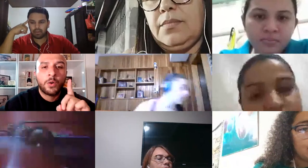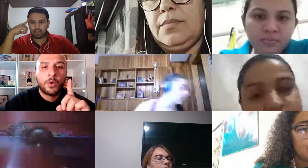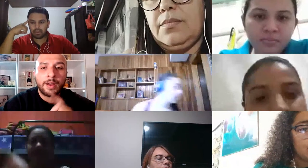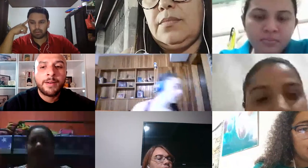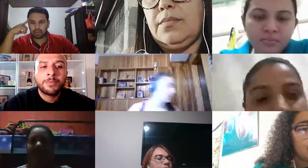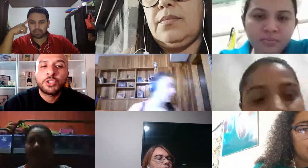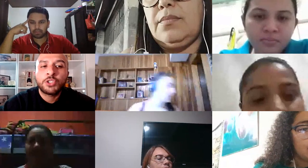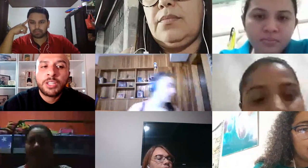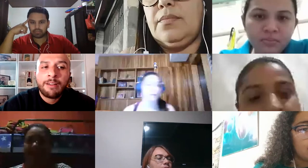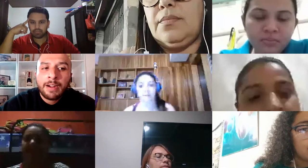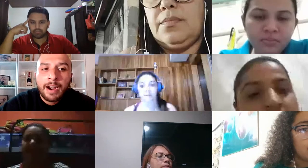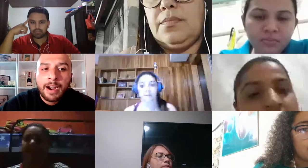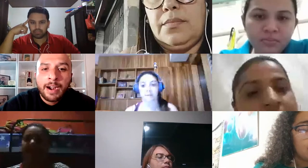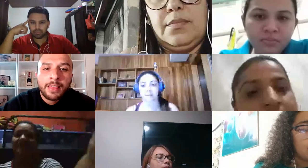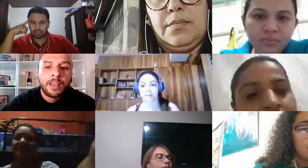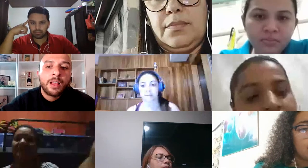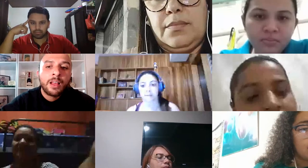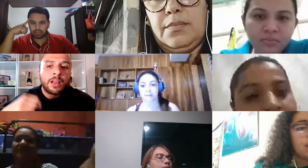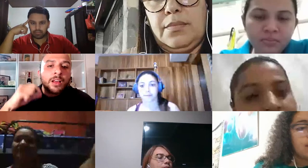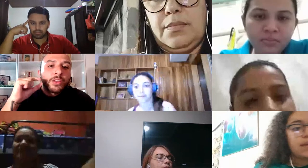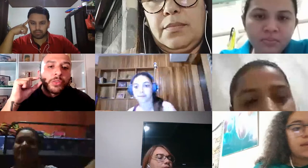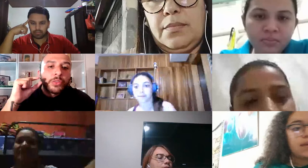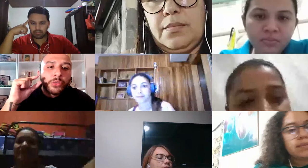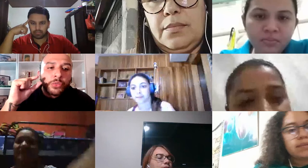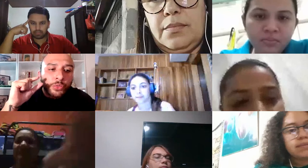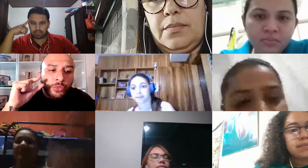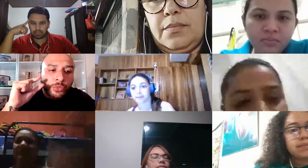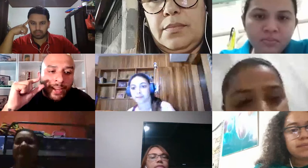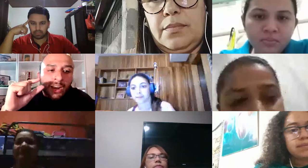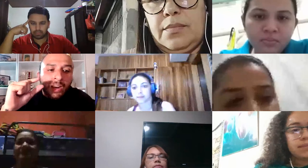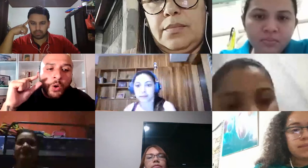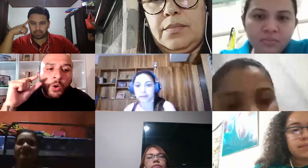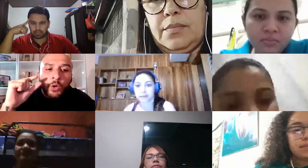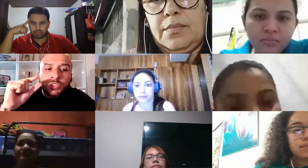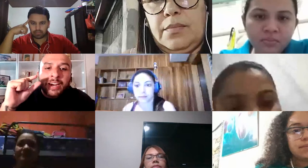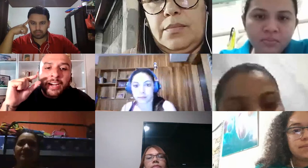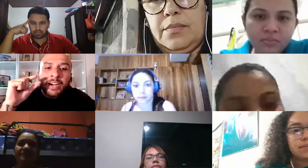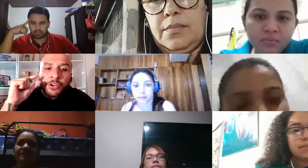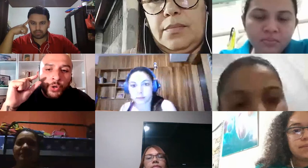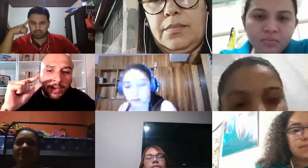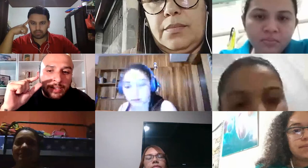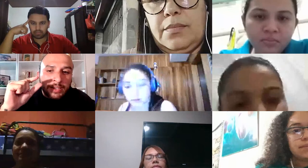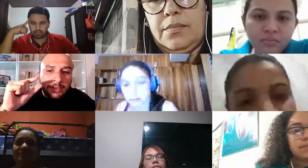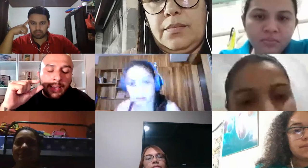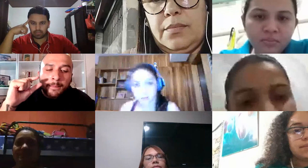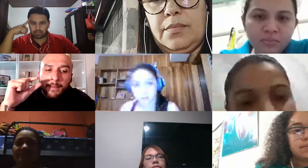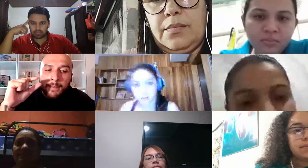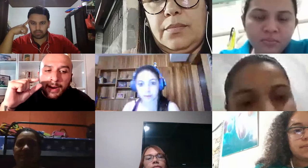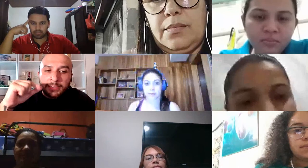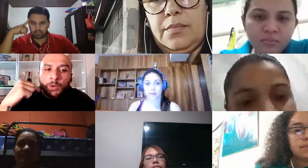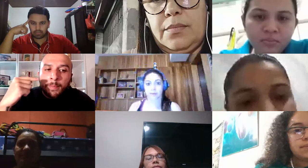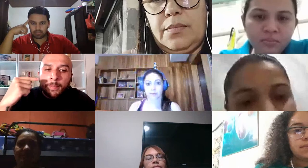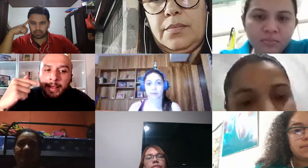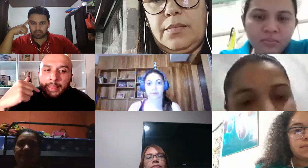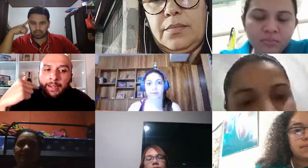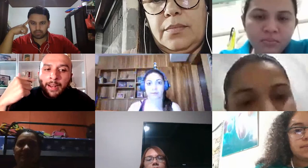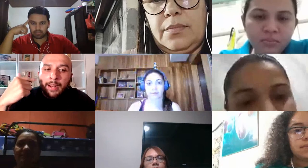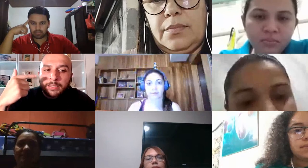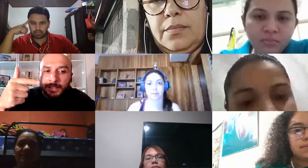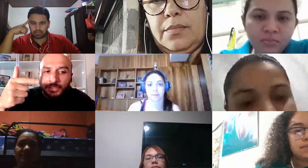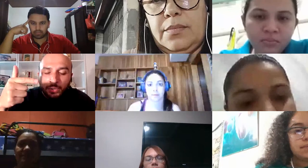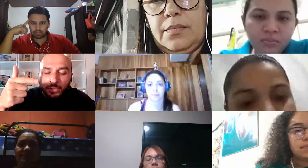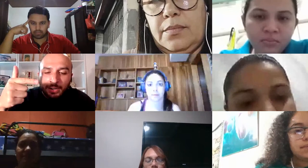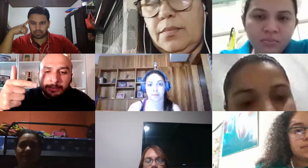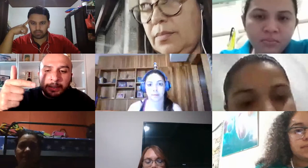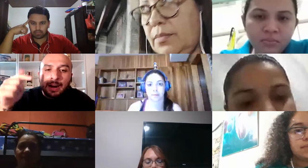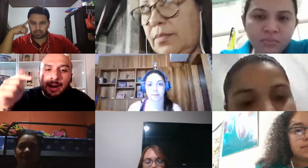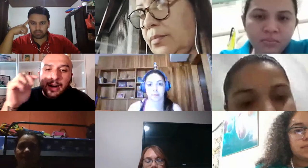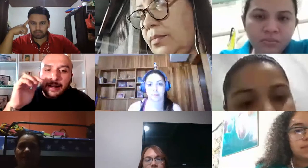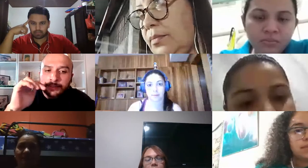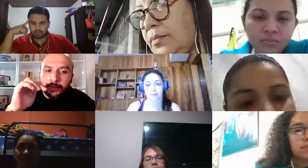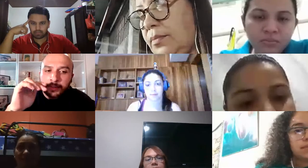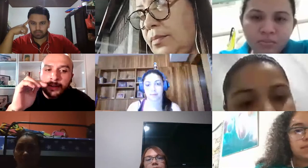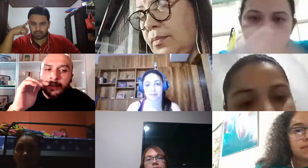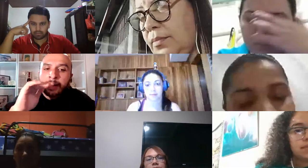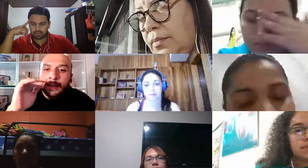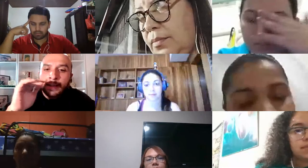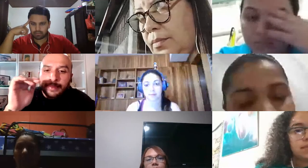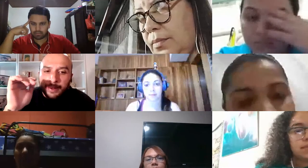Ahora vamos a hablar de los errores que más cometen las personas al hacer el